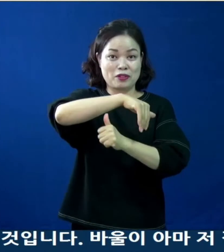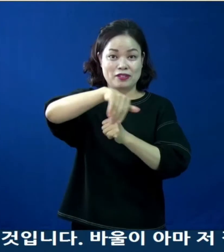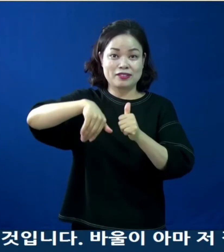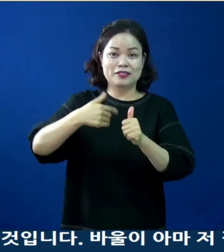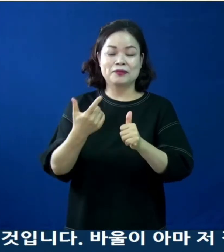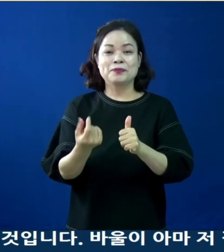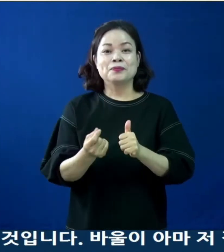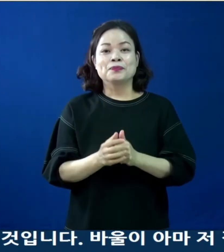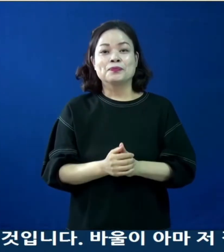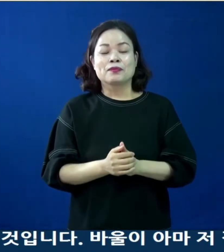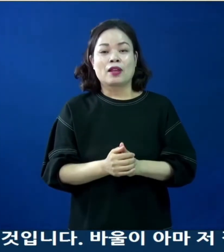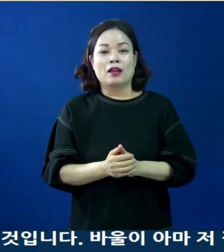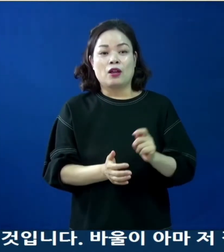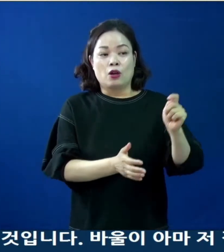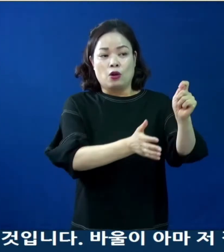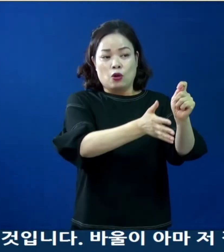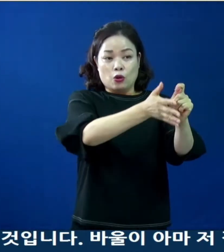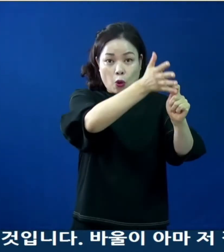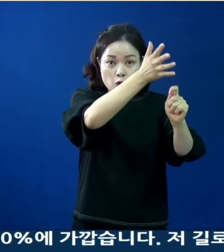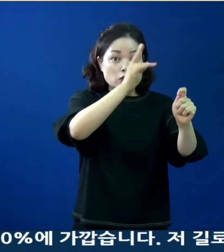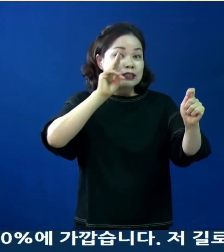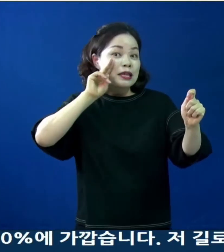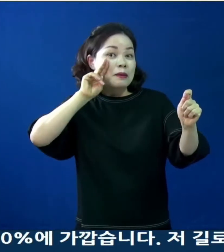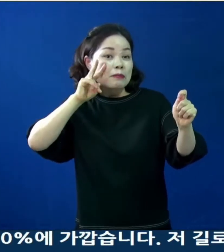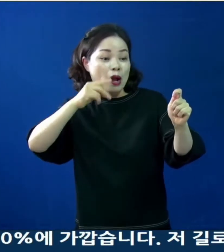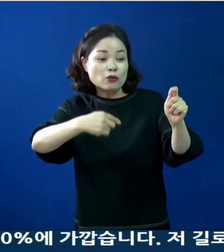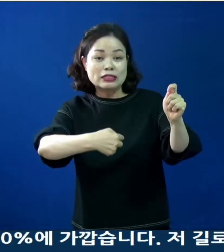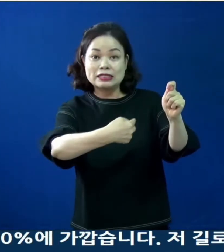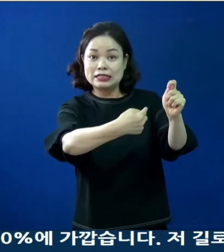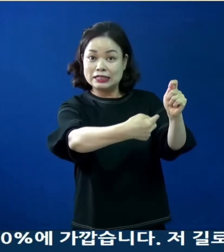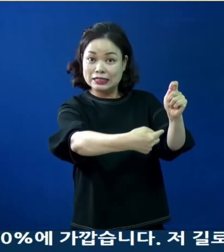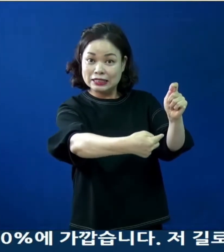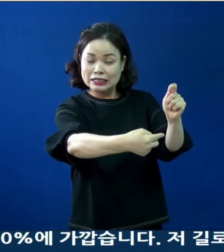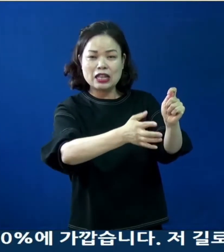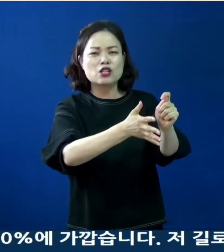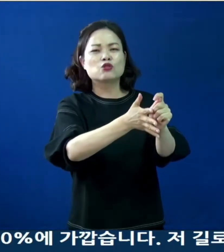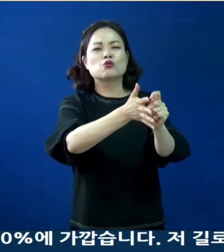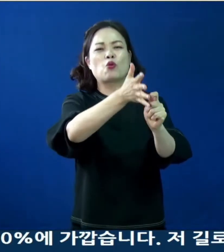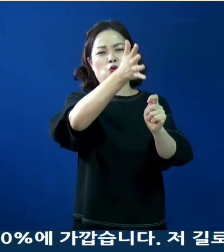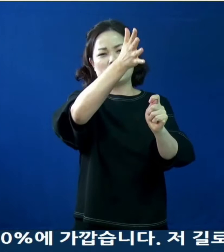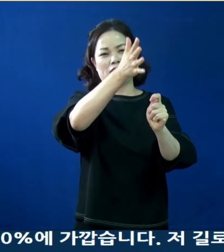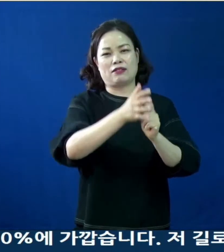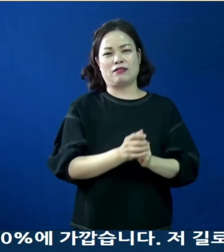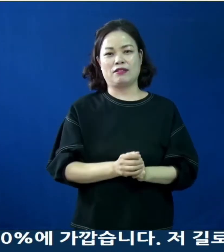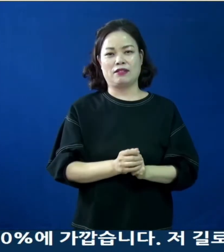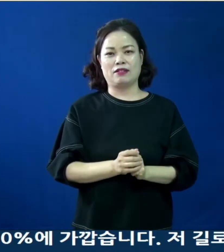같아요. 자, 고린도에 바울이 들어갔는데, 고린도는